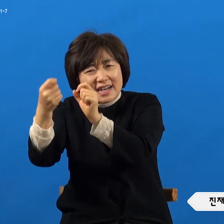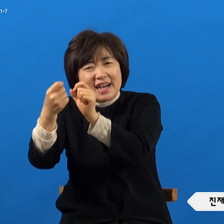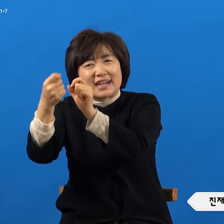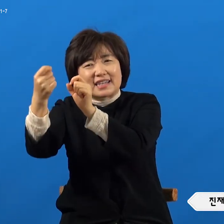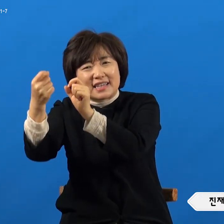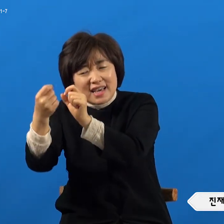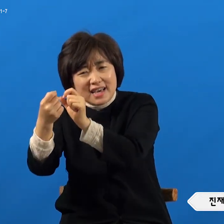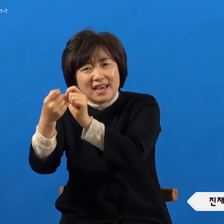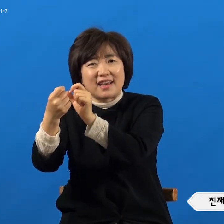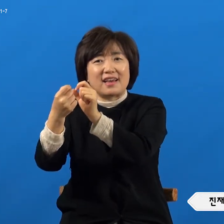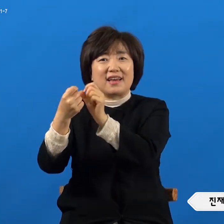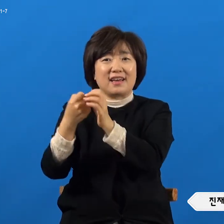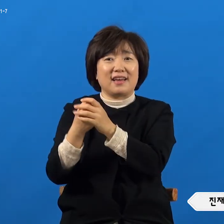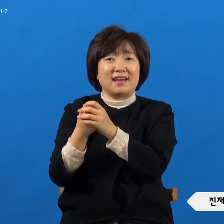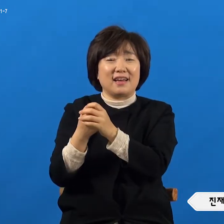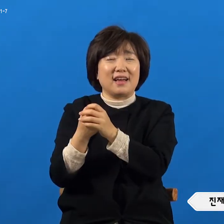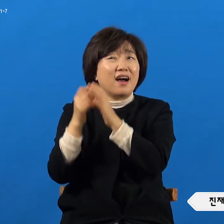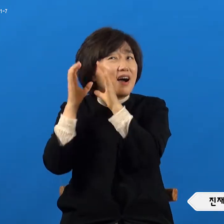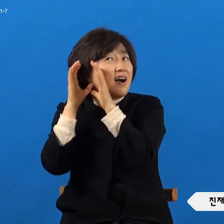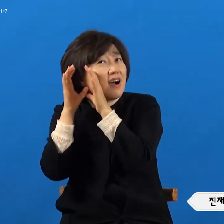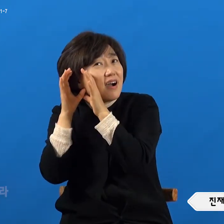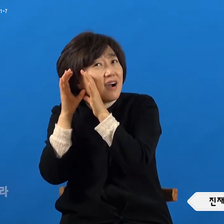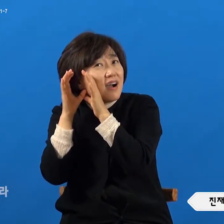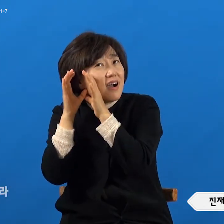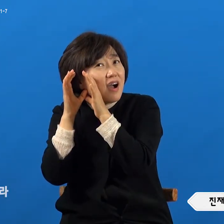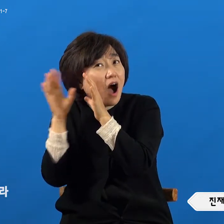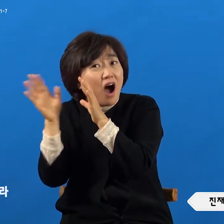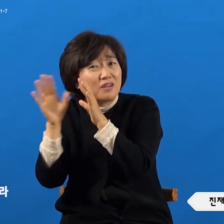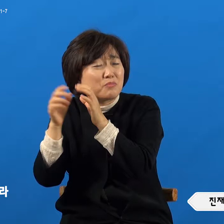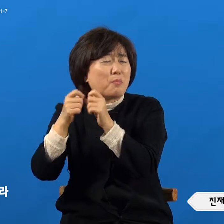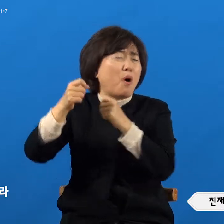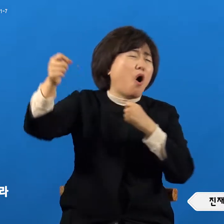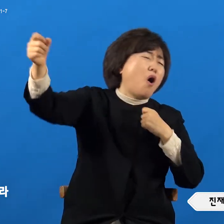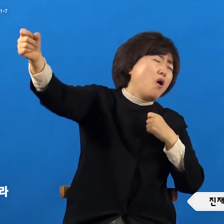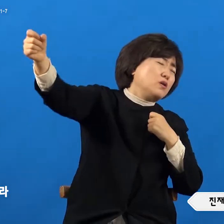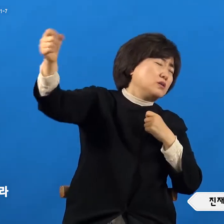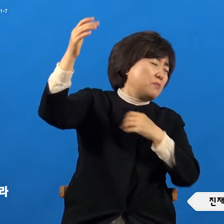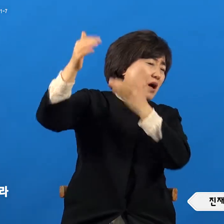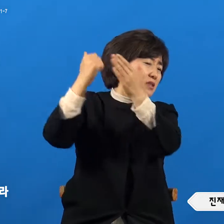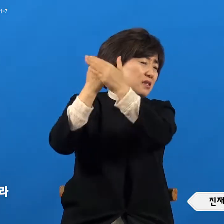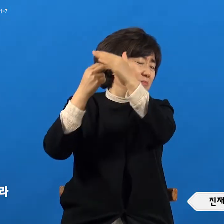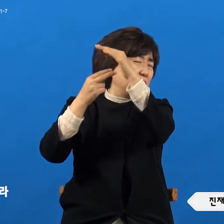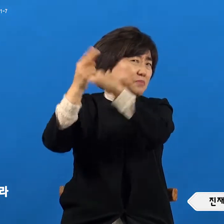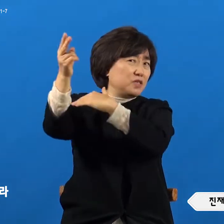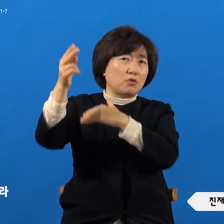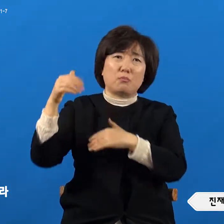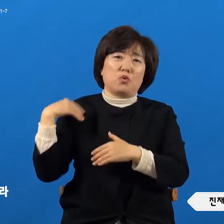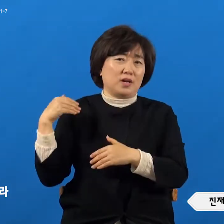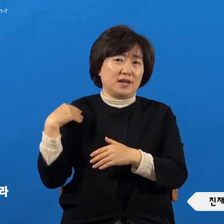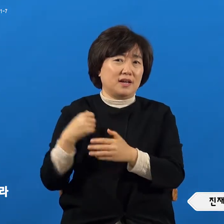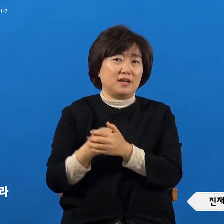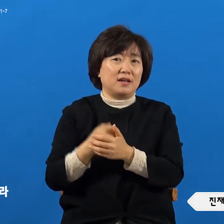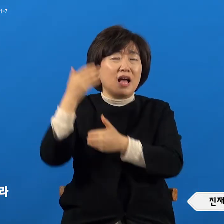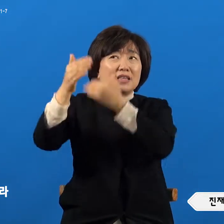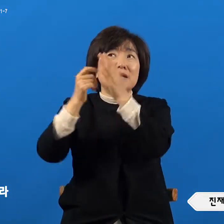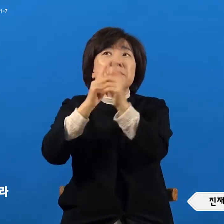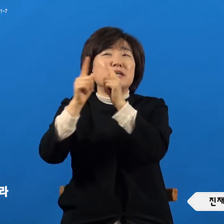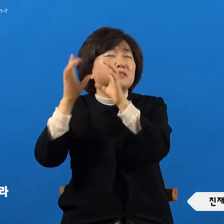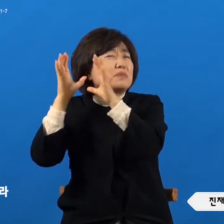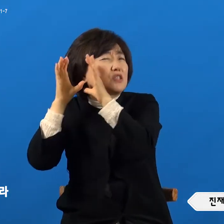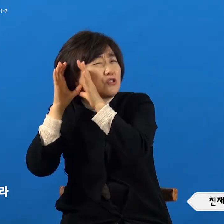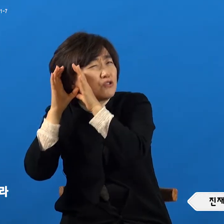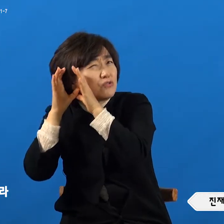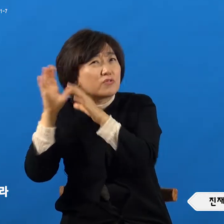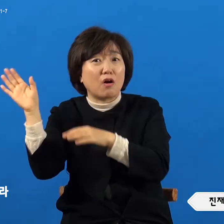않으면서 하나님의 비전을 알 수가 없습니다. 하나님의 말씀에 귀를 기울이지 않으면서 하나님의 뜻을